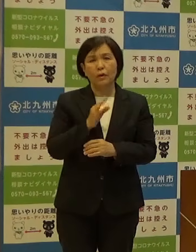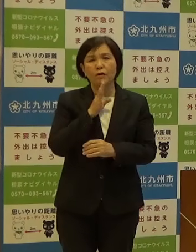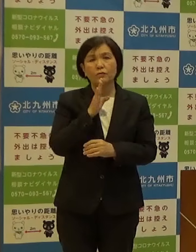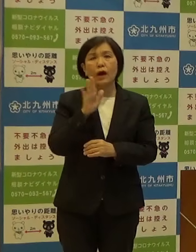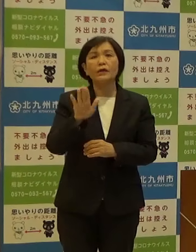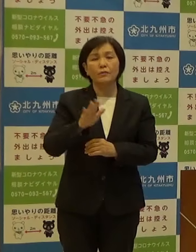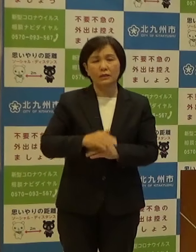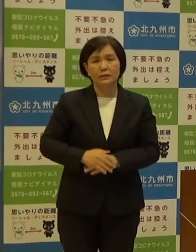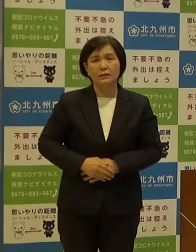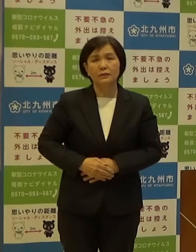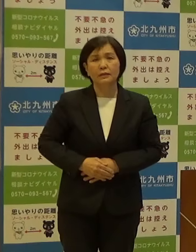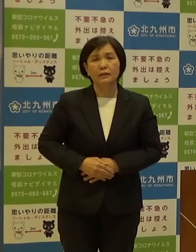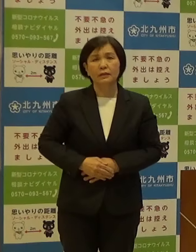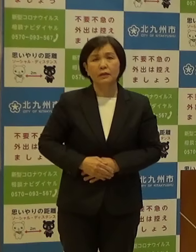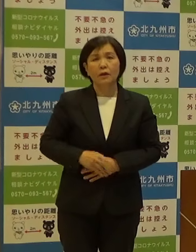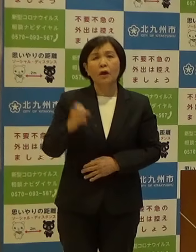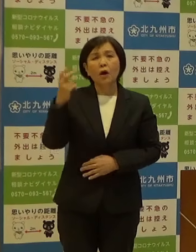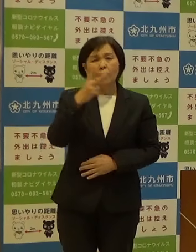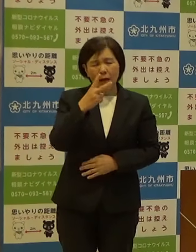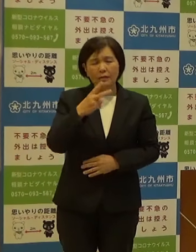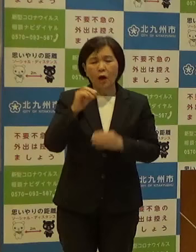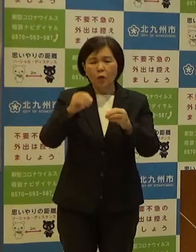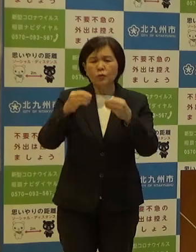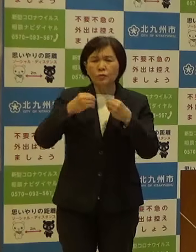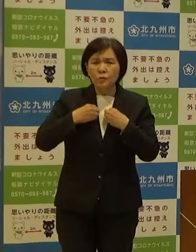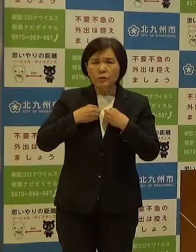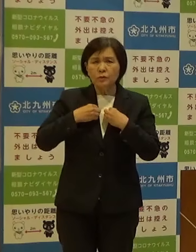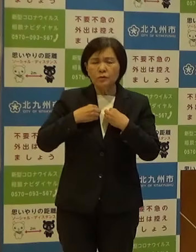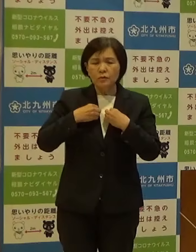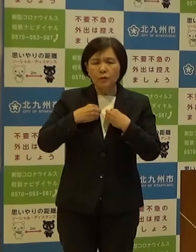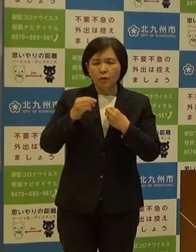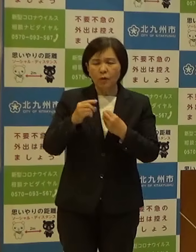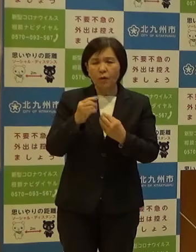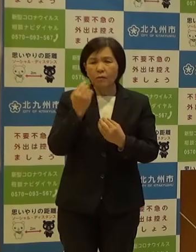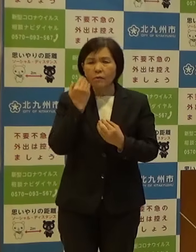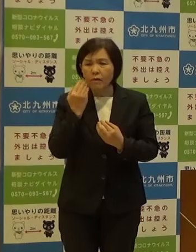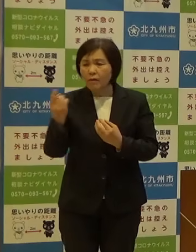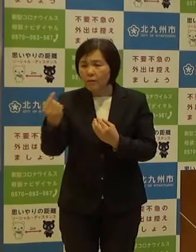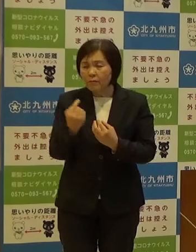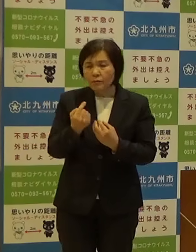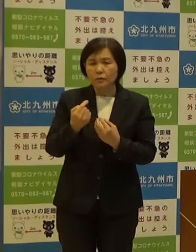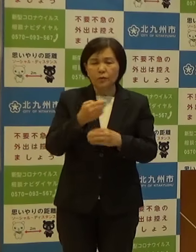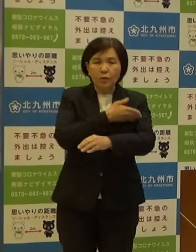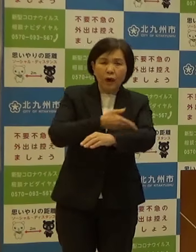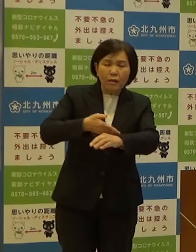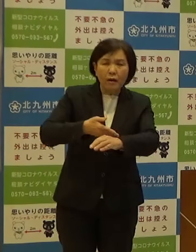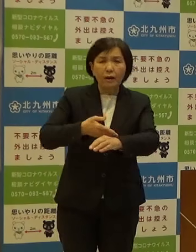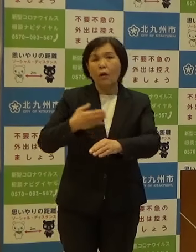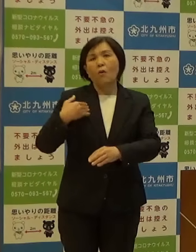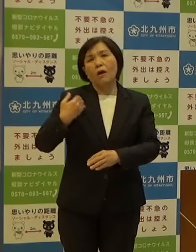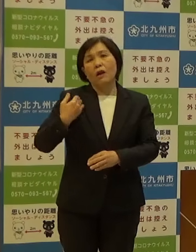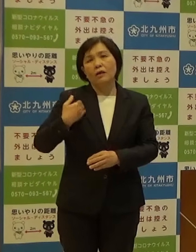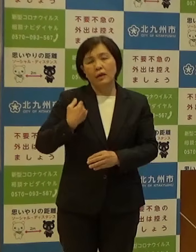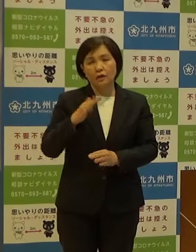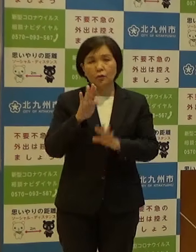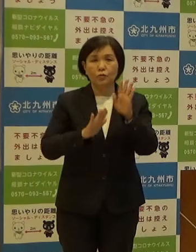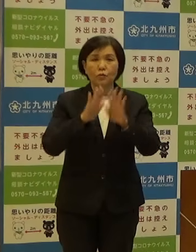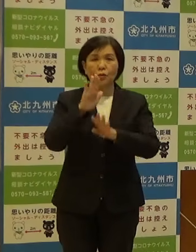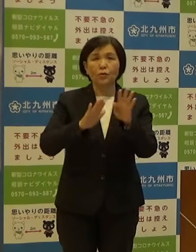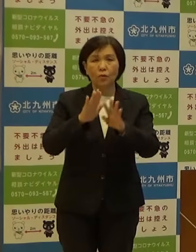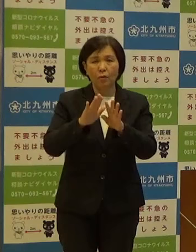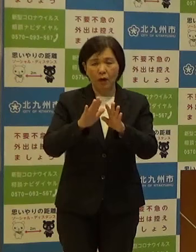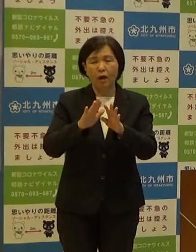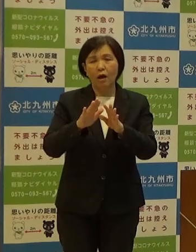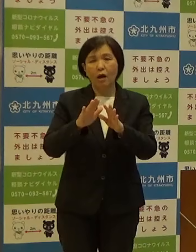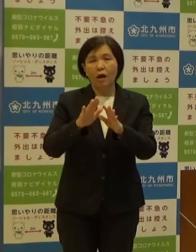に、感染経路が不明なケース、これは本市の場合いろいろと行動経路を精査をしているわけで